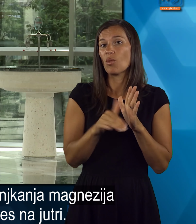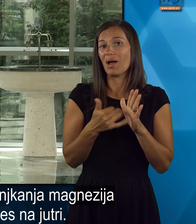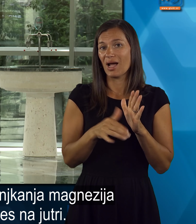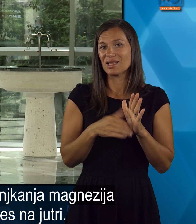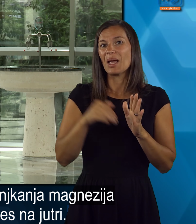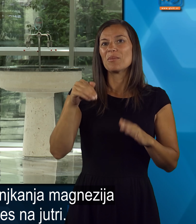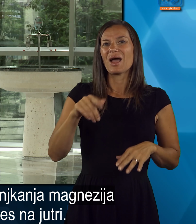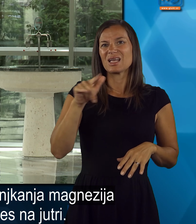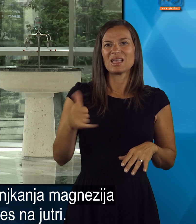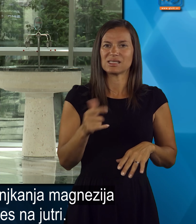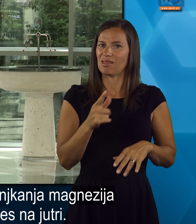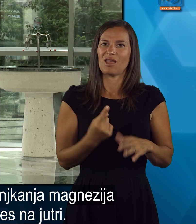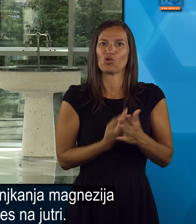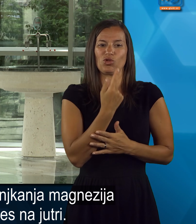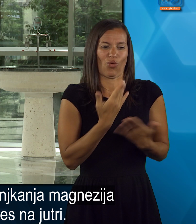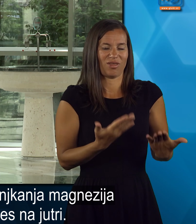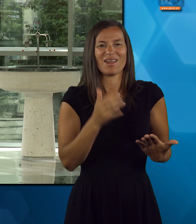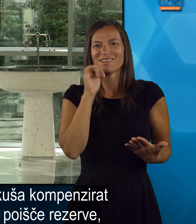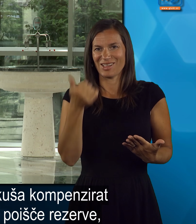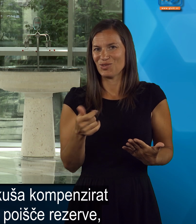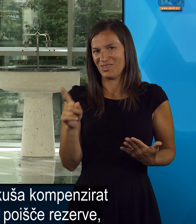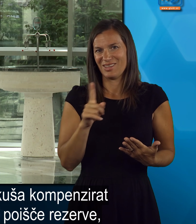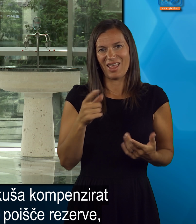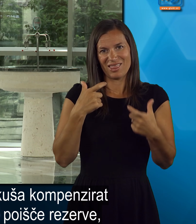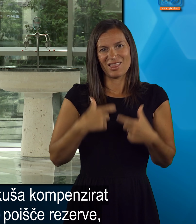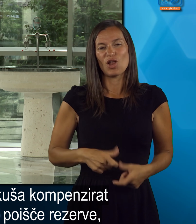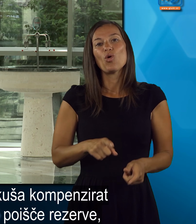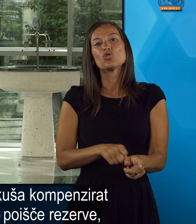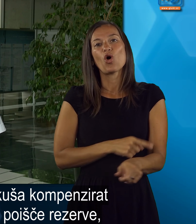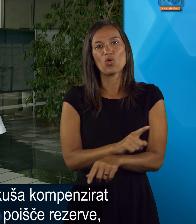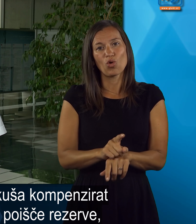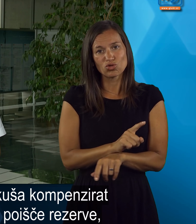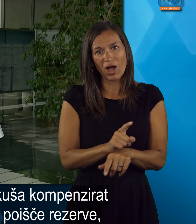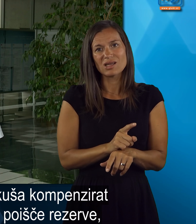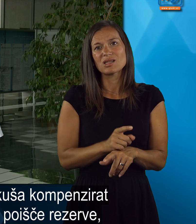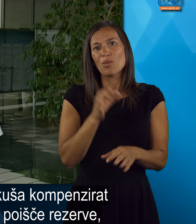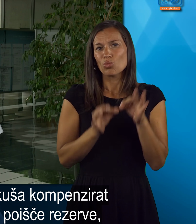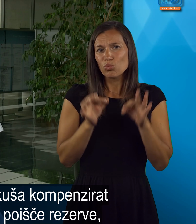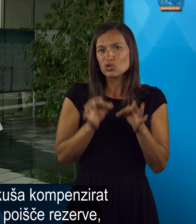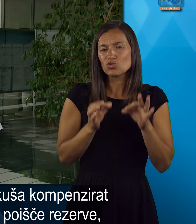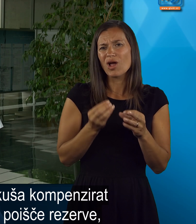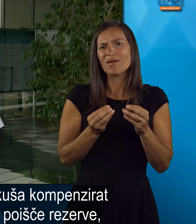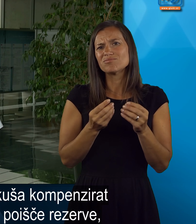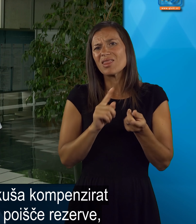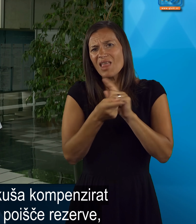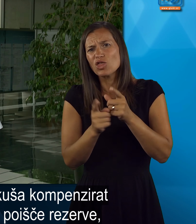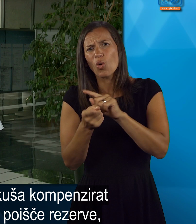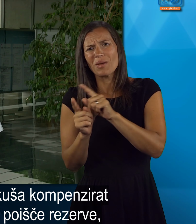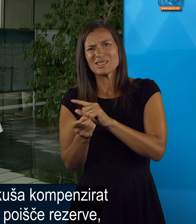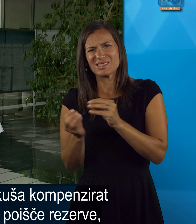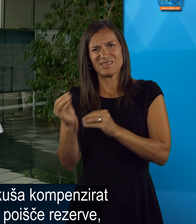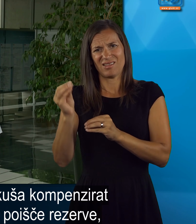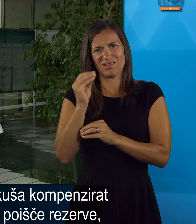pomanjkanjem magnezija, ne pridejo od danes na jutri. Telo jih dolgo časa poskuša kompenzirati, iz